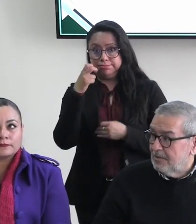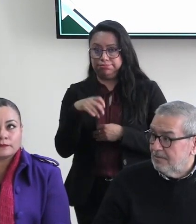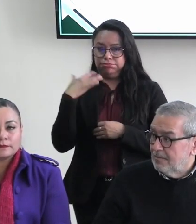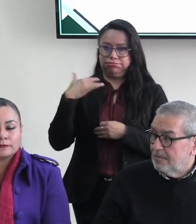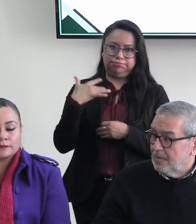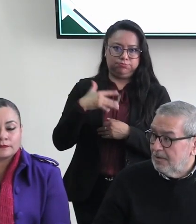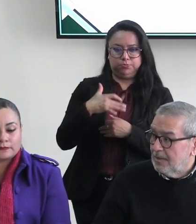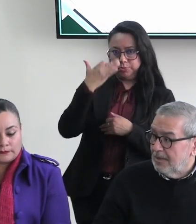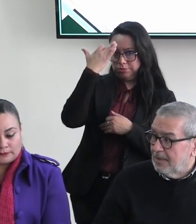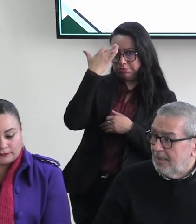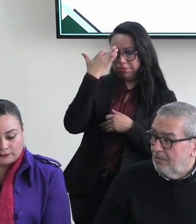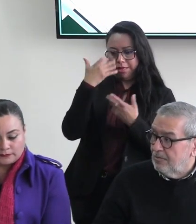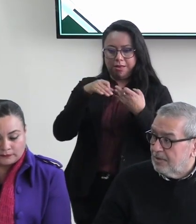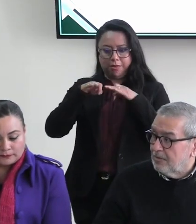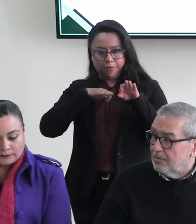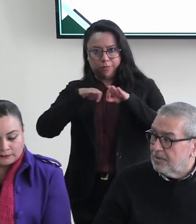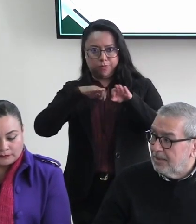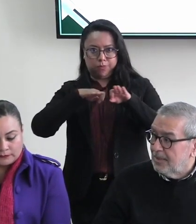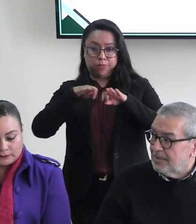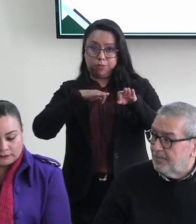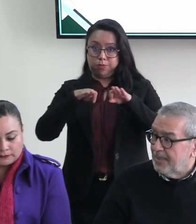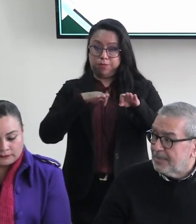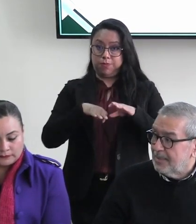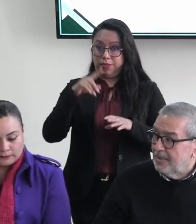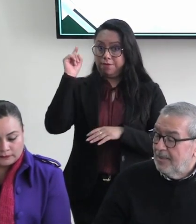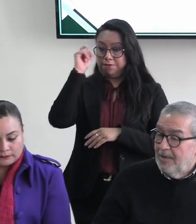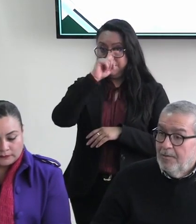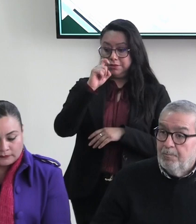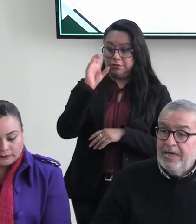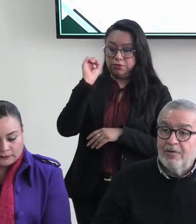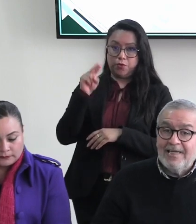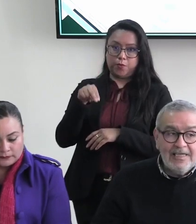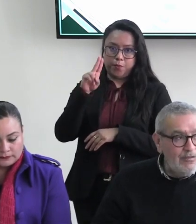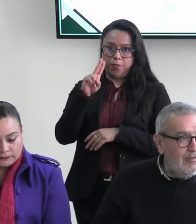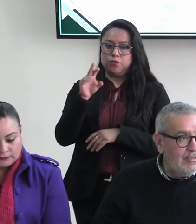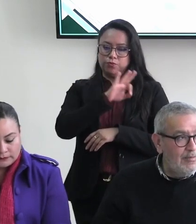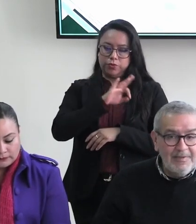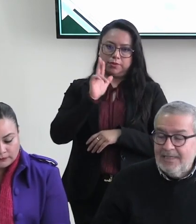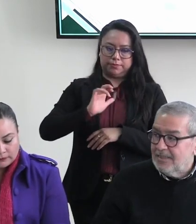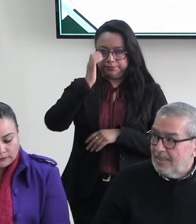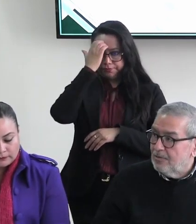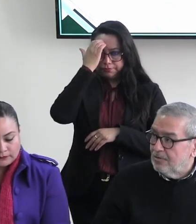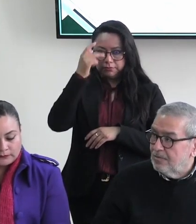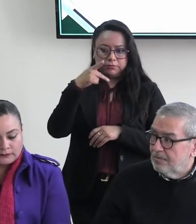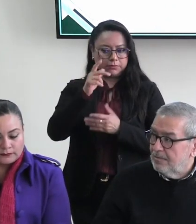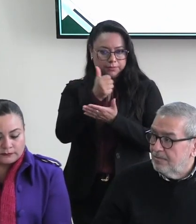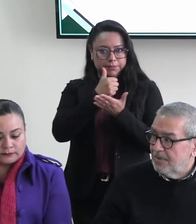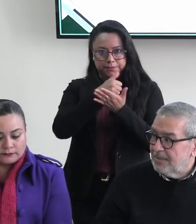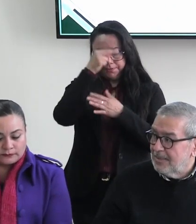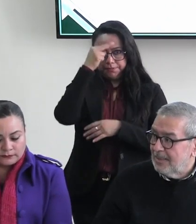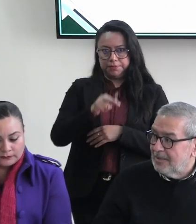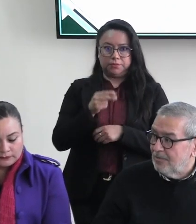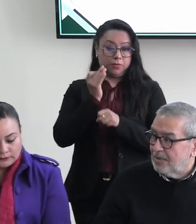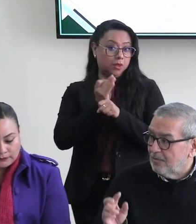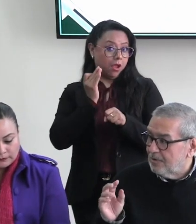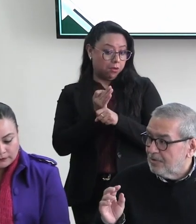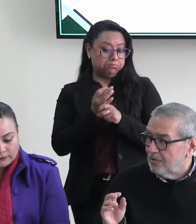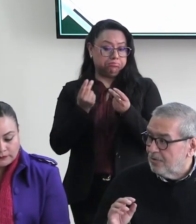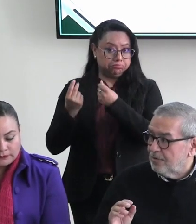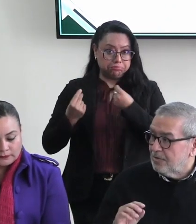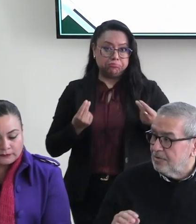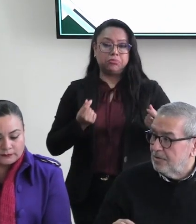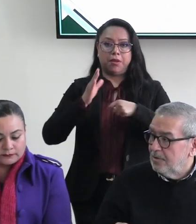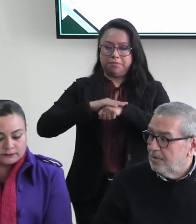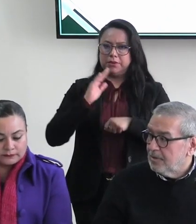además, que la ONU reconociera esta parte, pero que en la ciudad últimamente ha estado bastante activo. Recuerdo